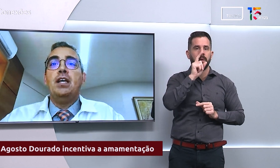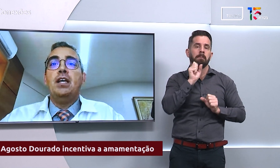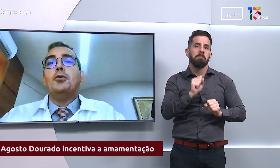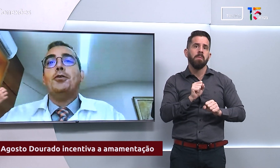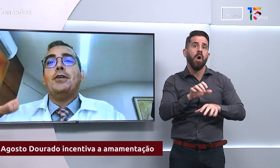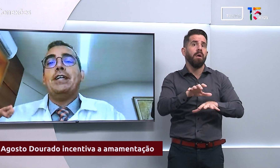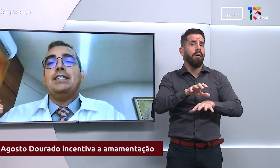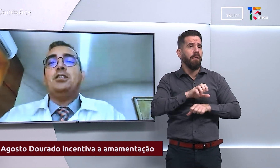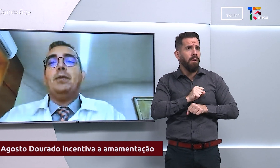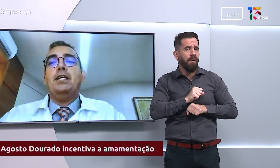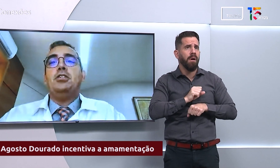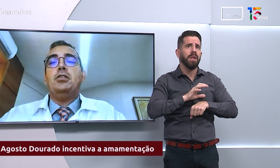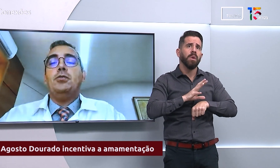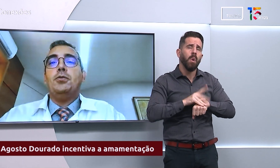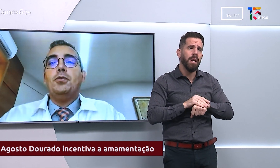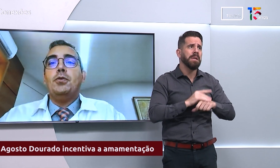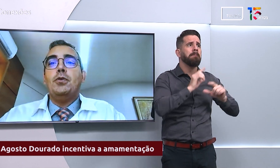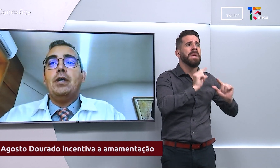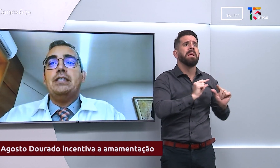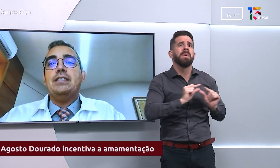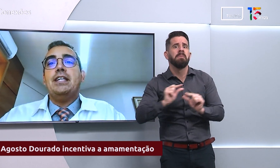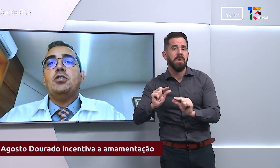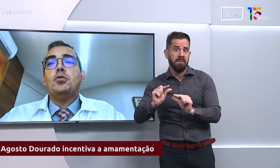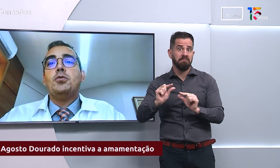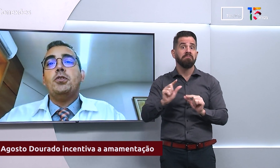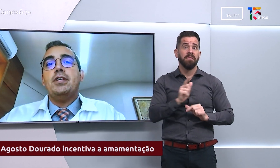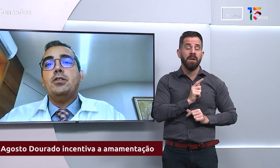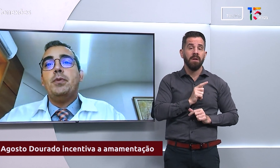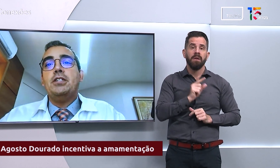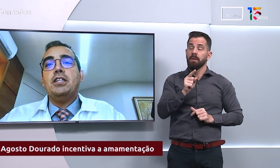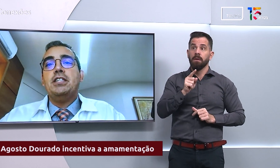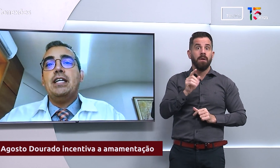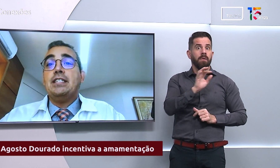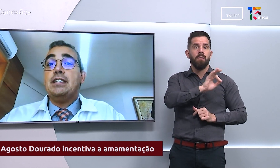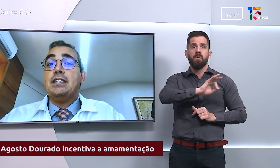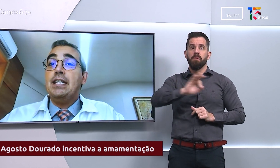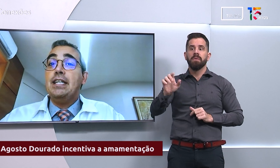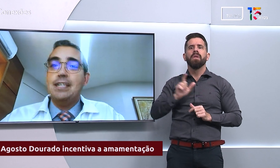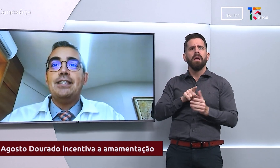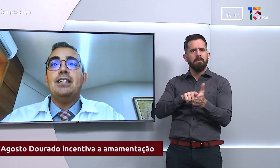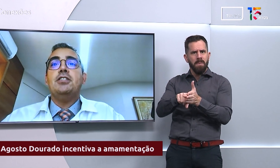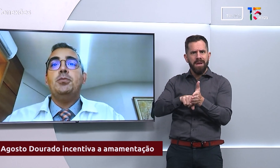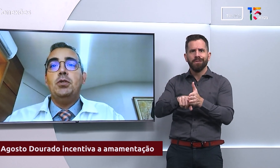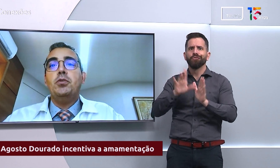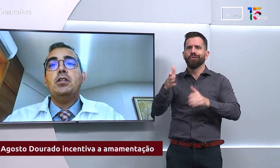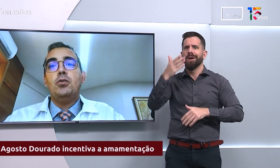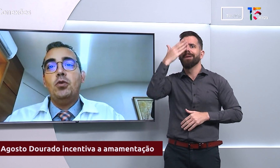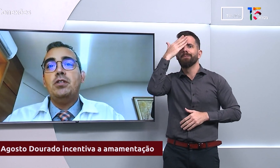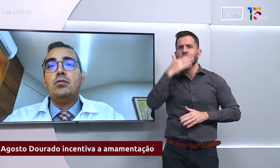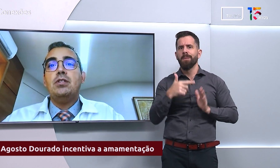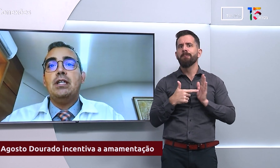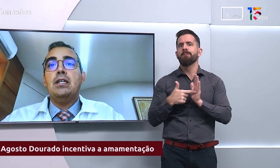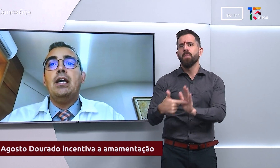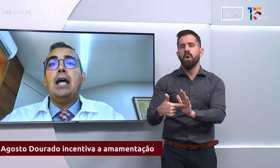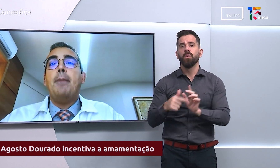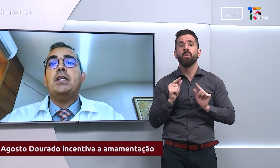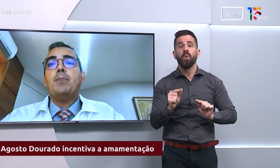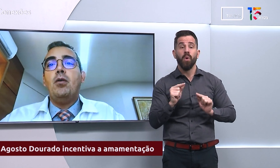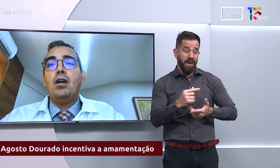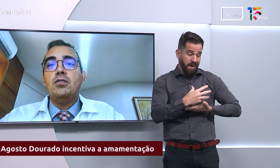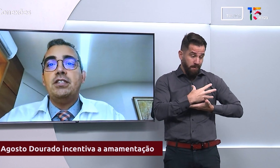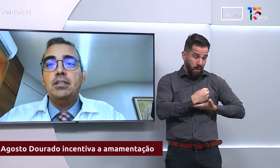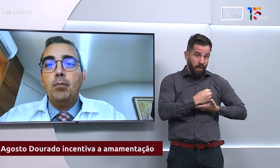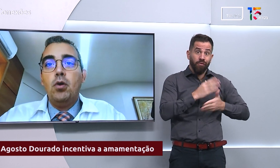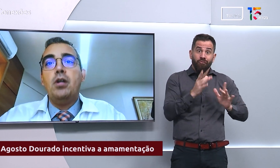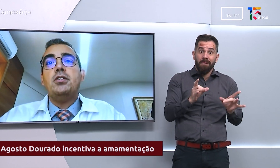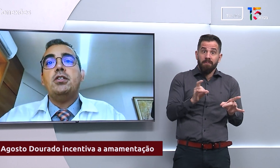obesidade. E incrível, recentemente, existem estudos mostrando para a gente que essas crianças diminuem o risco de